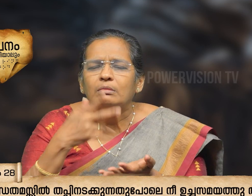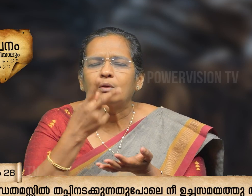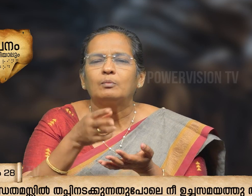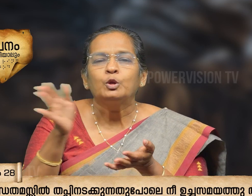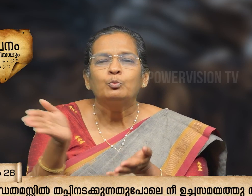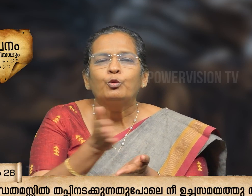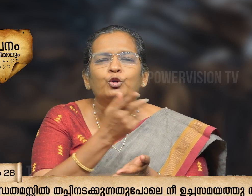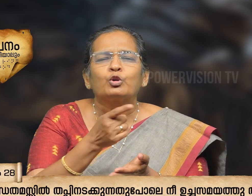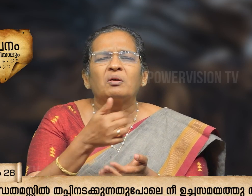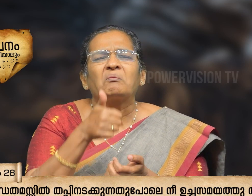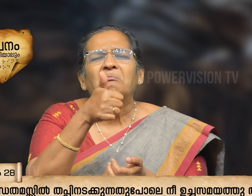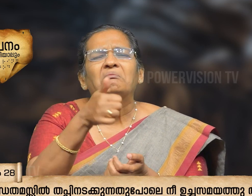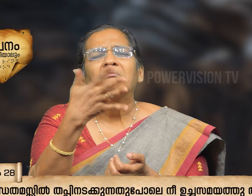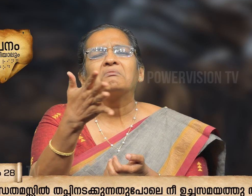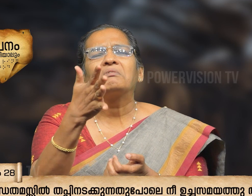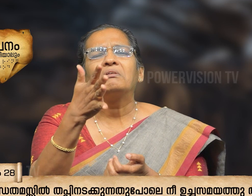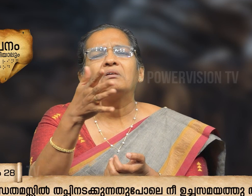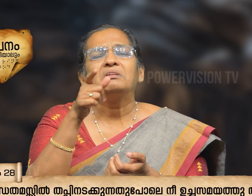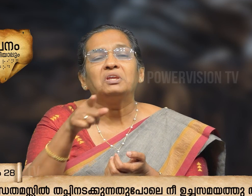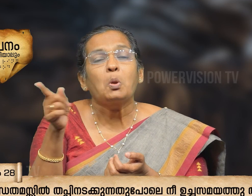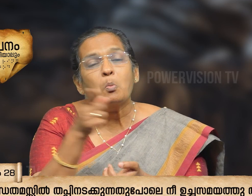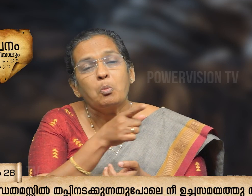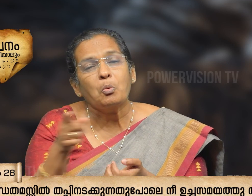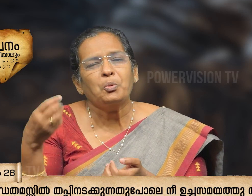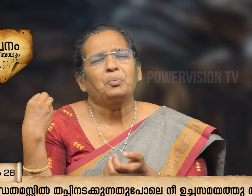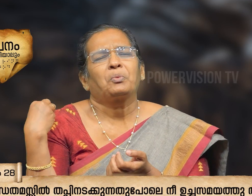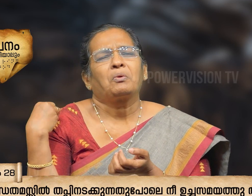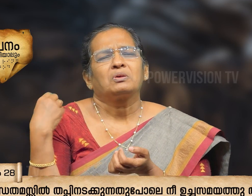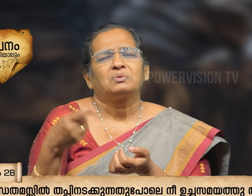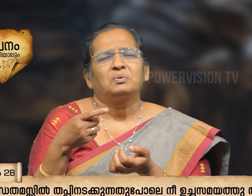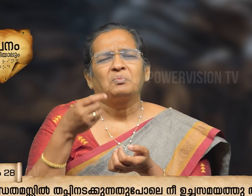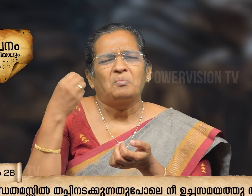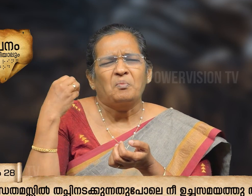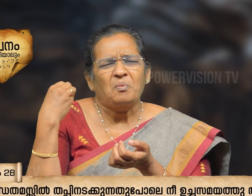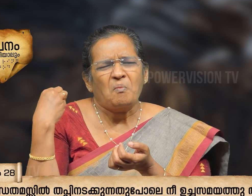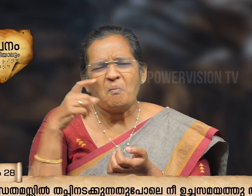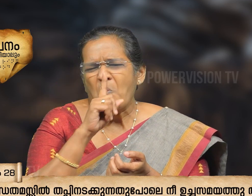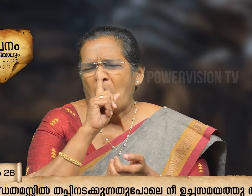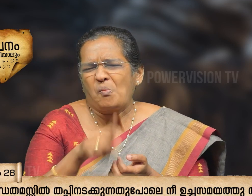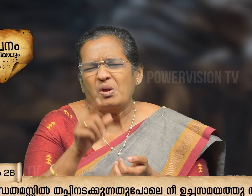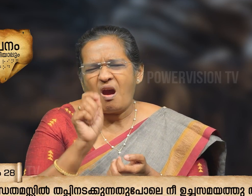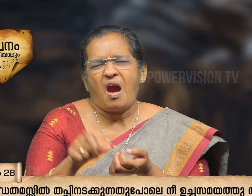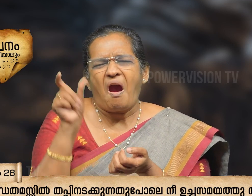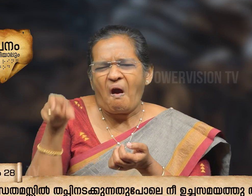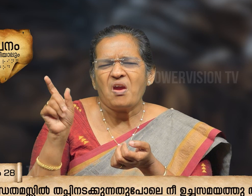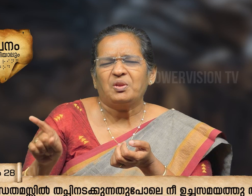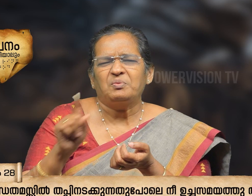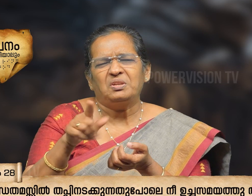നീ പോകുന്നിടത്തെങ്ങും നിനക്ക് ഗുണം വരികയില്ല. നീ എപ്പോഴും പീഡിതനും അപഹാരഗതനുമായിരിക്കും. നിന്നെ